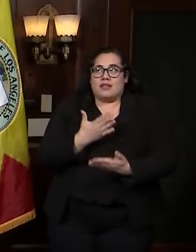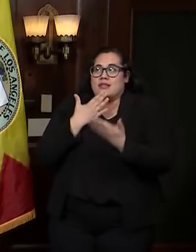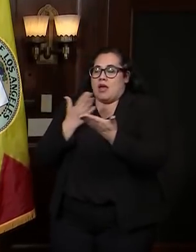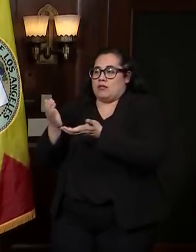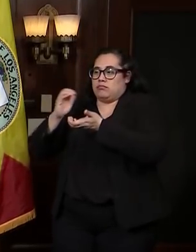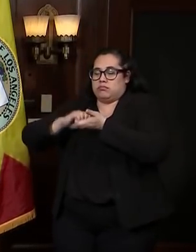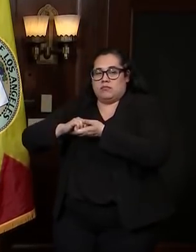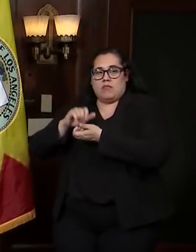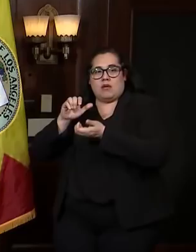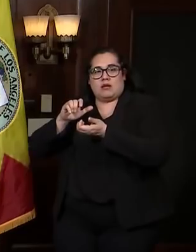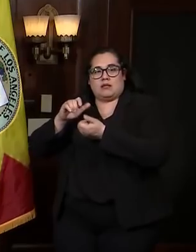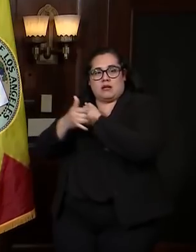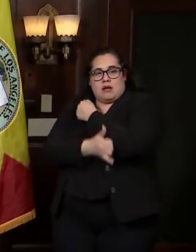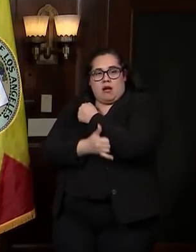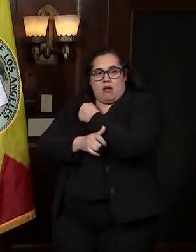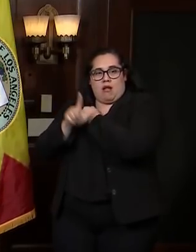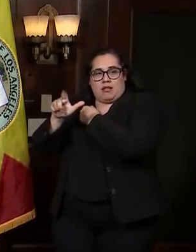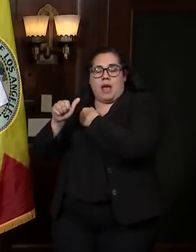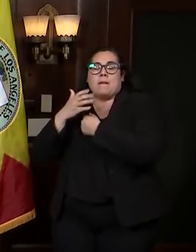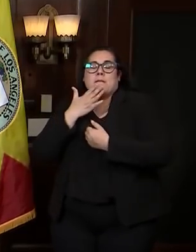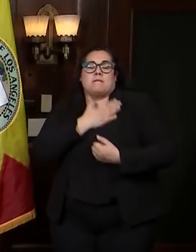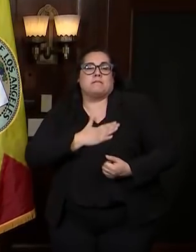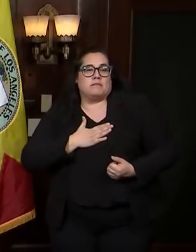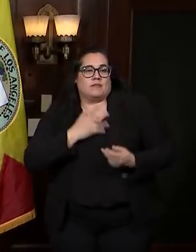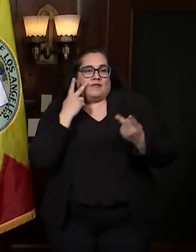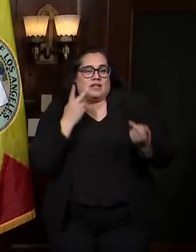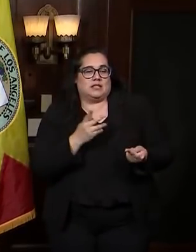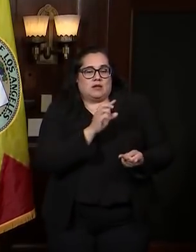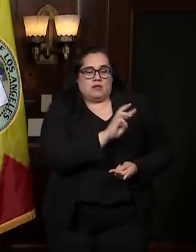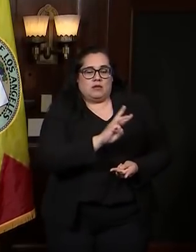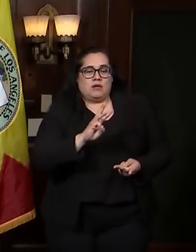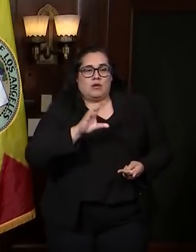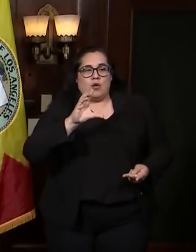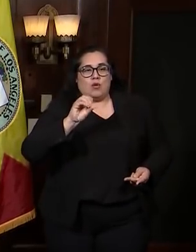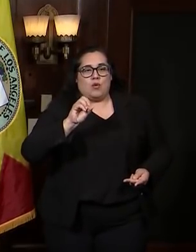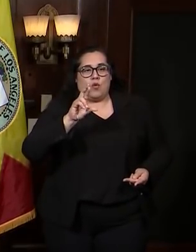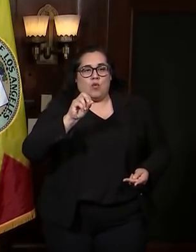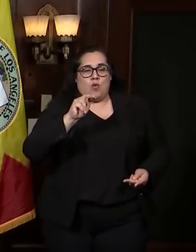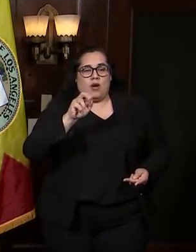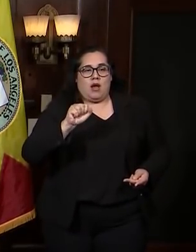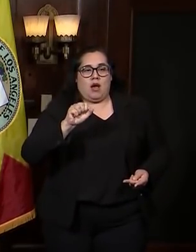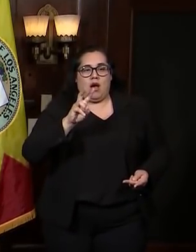condado. Por favor, visita la página